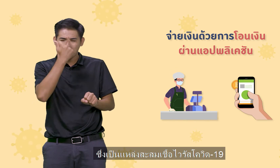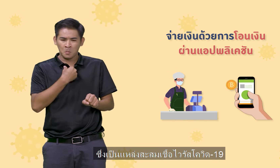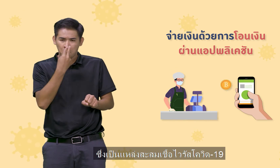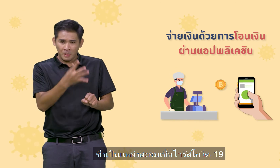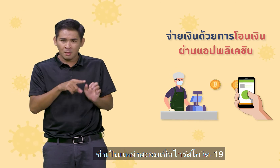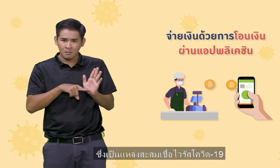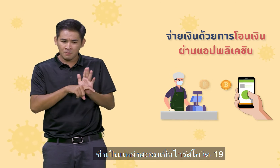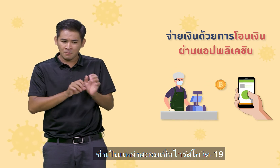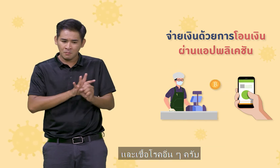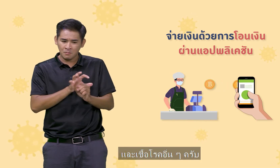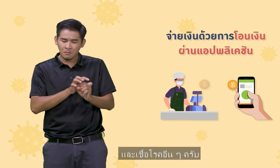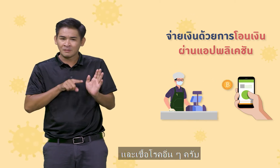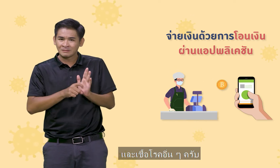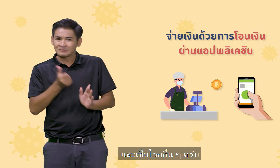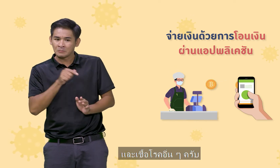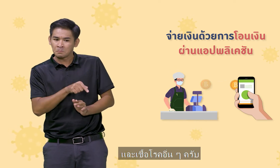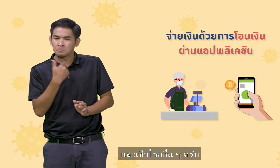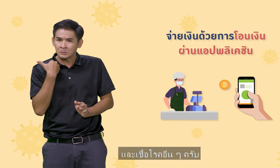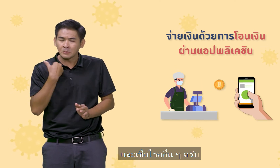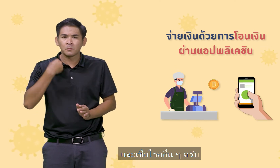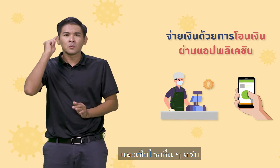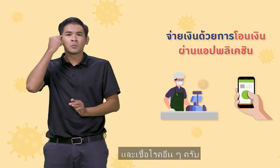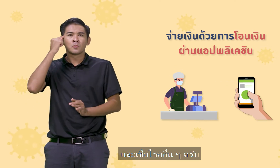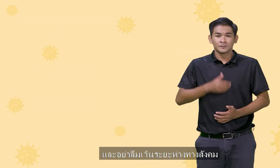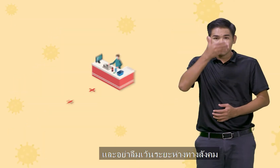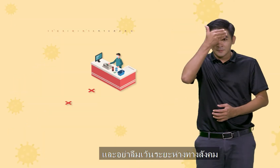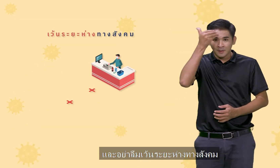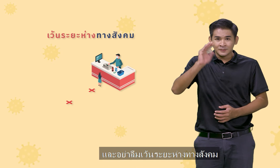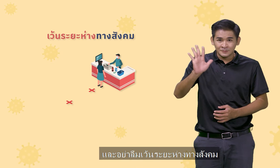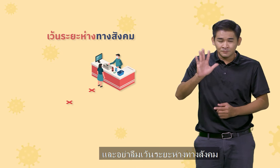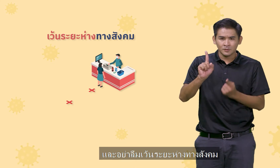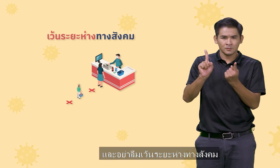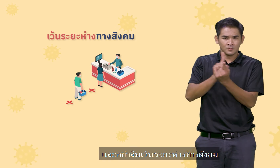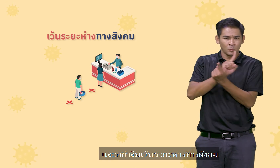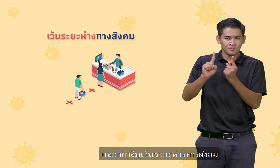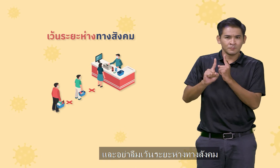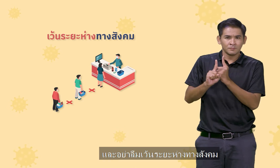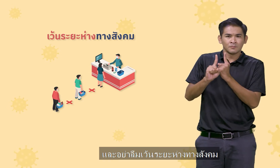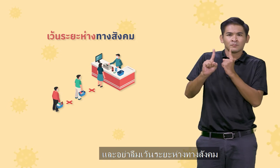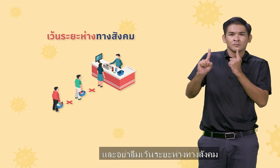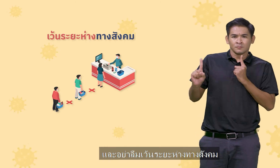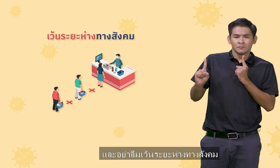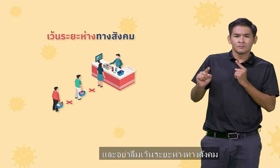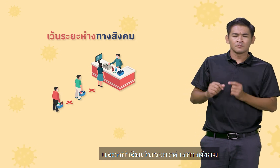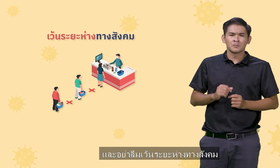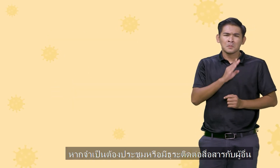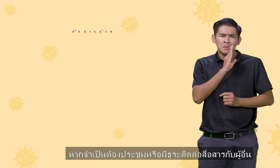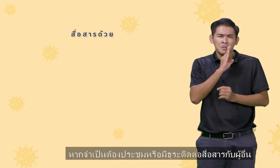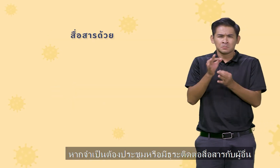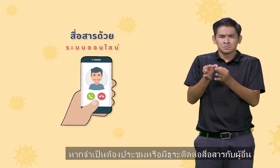อไวรัสโควิด-19 และเชื้อโรคอื่นๆครับและอย่าลืมเว้นระยะห่างทางสังคมหากจำเป็นต้อง